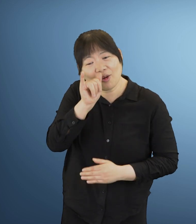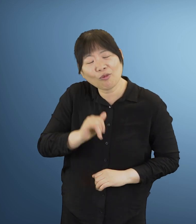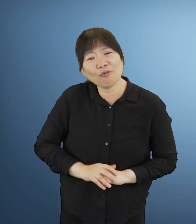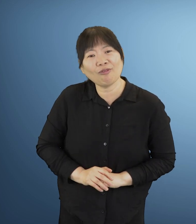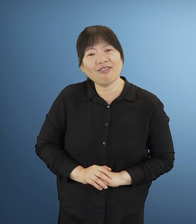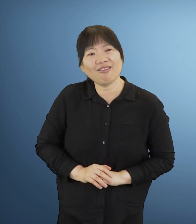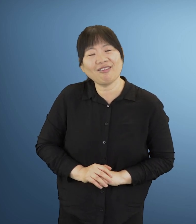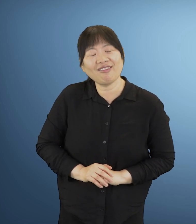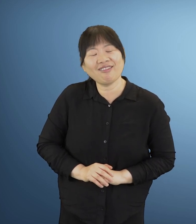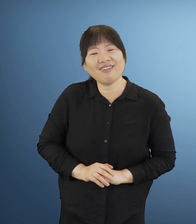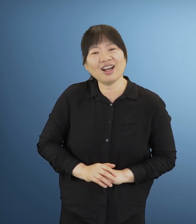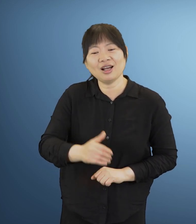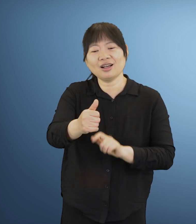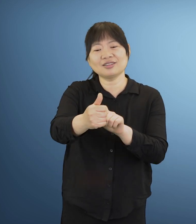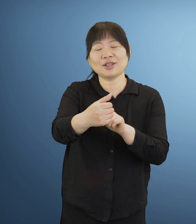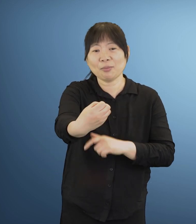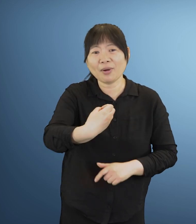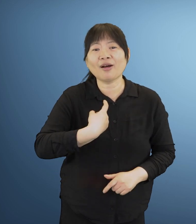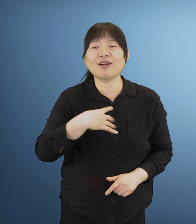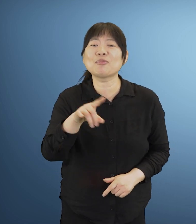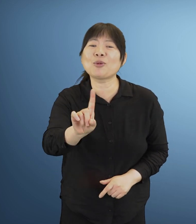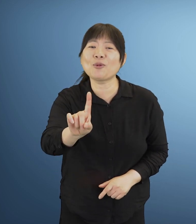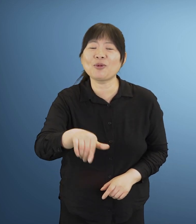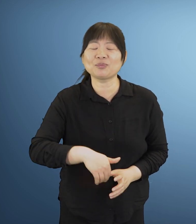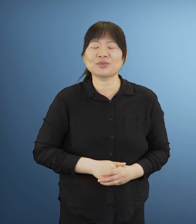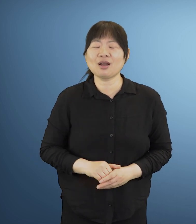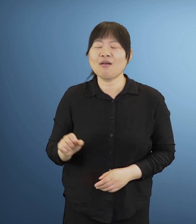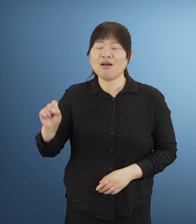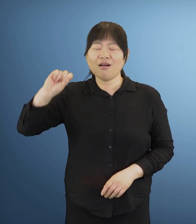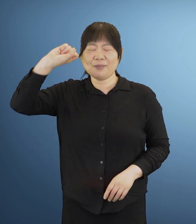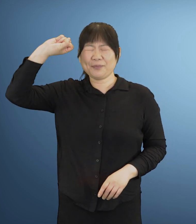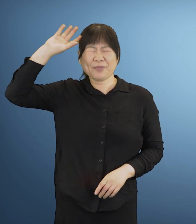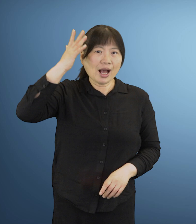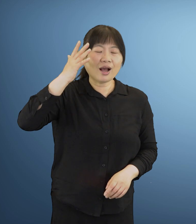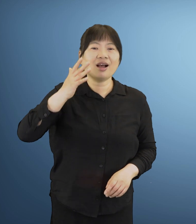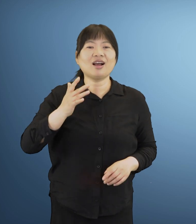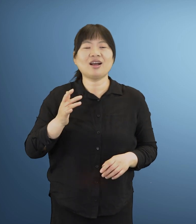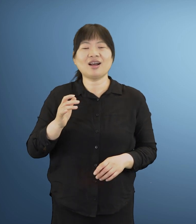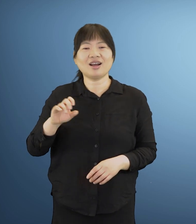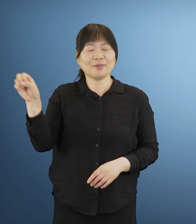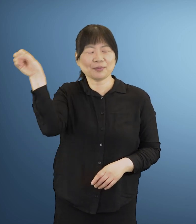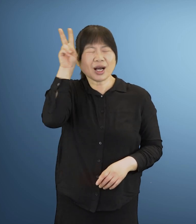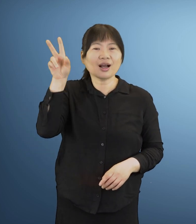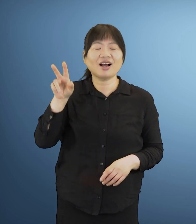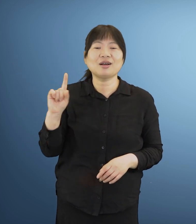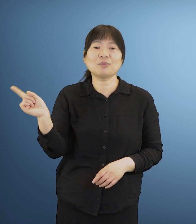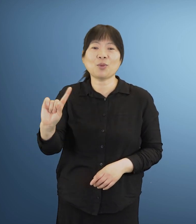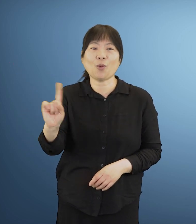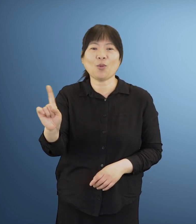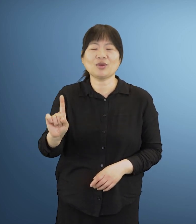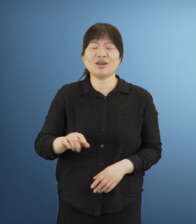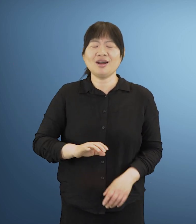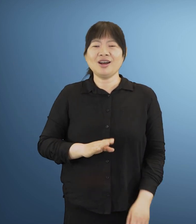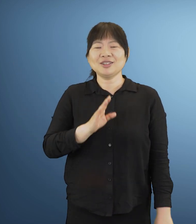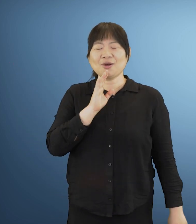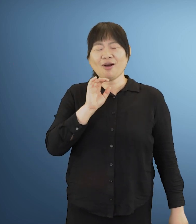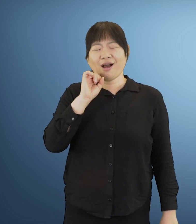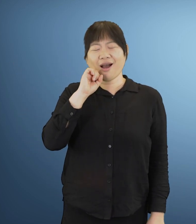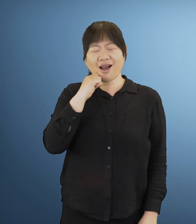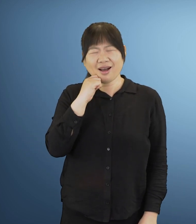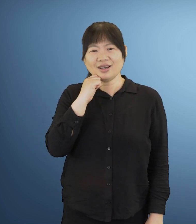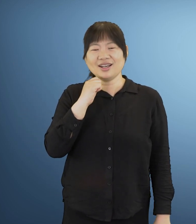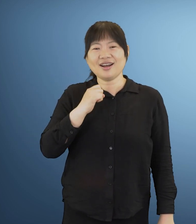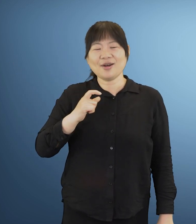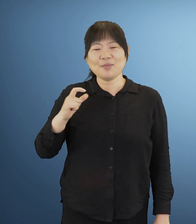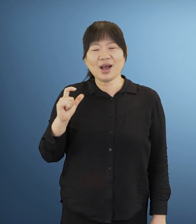그랬더니 그분의 고백이 어느 날 갑자기 그 어렵고 딱딱했던